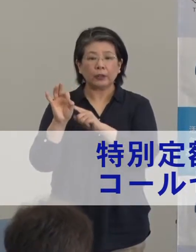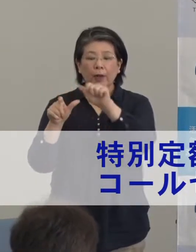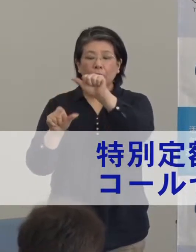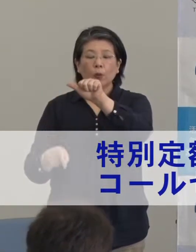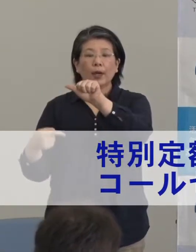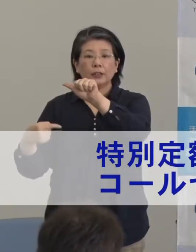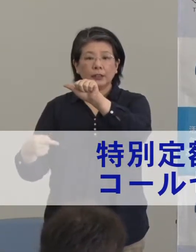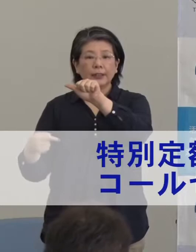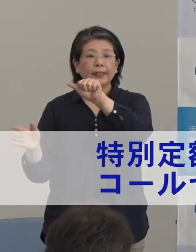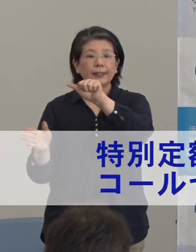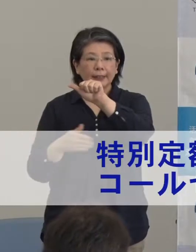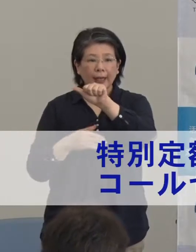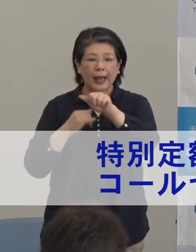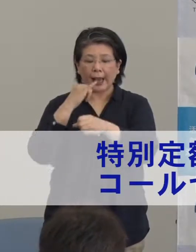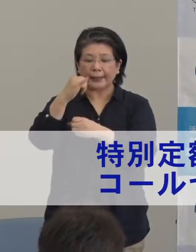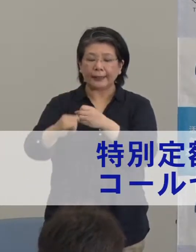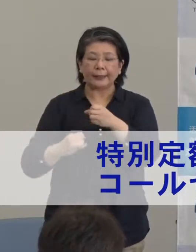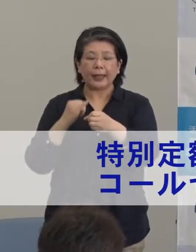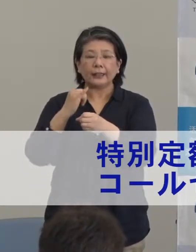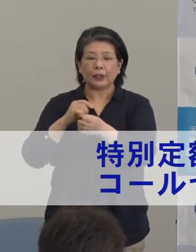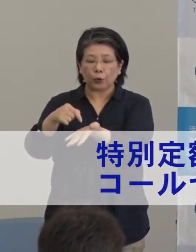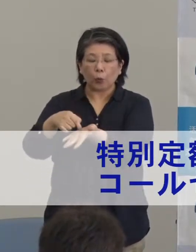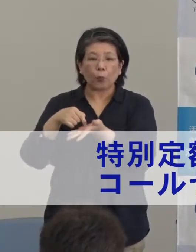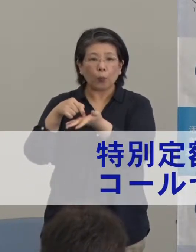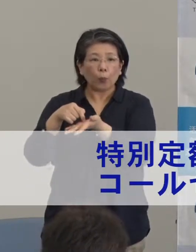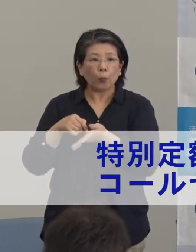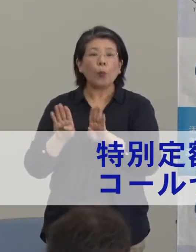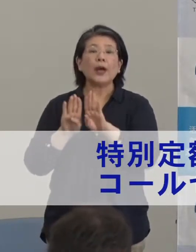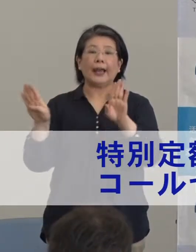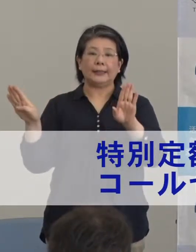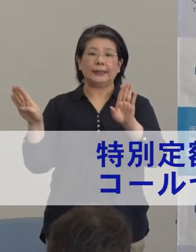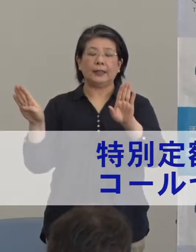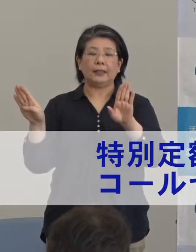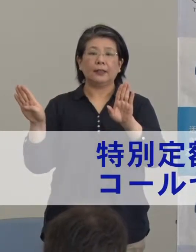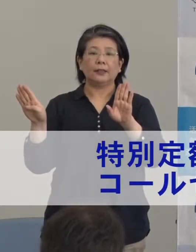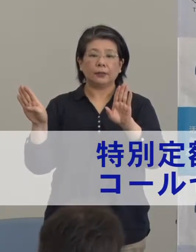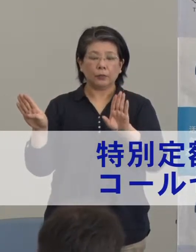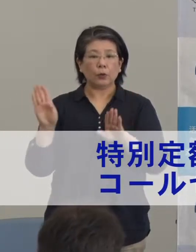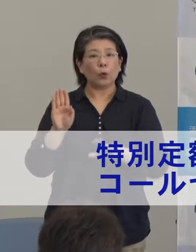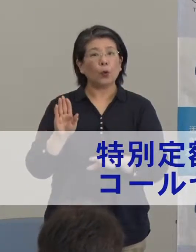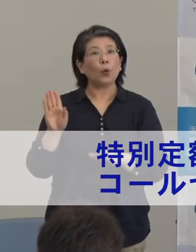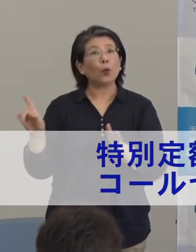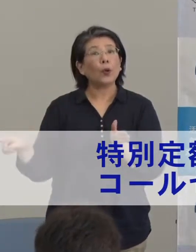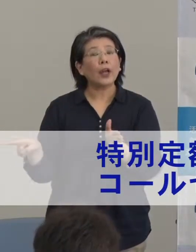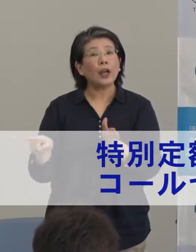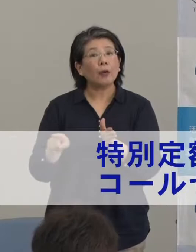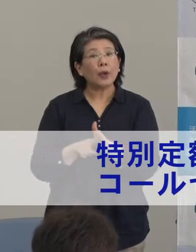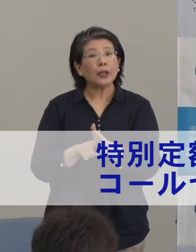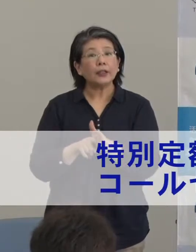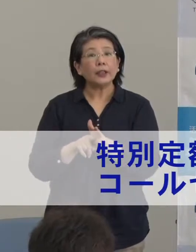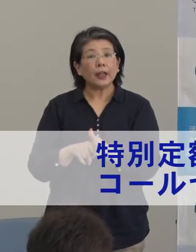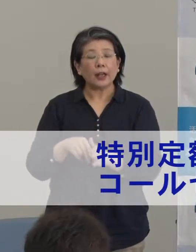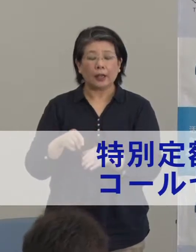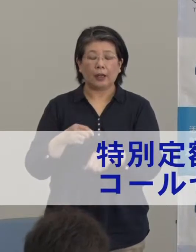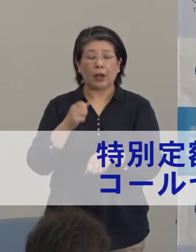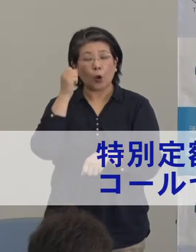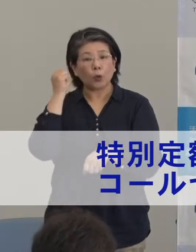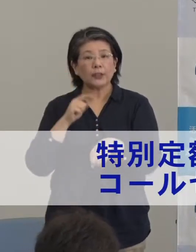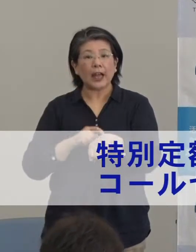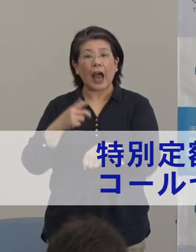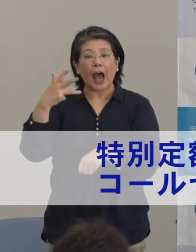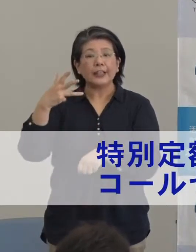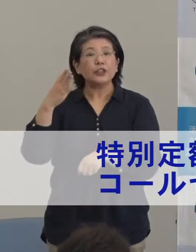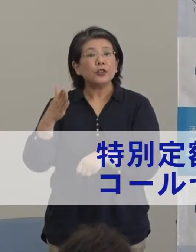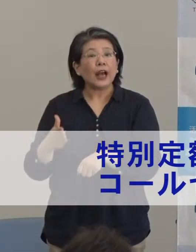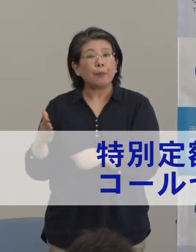からオンライン申請方式での受付を開始をいたしまして、これまで本日午前8時30分